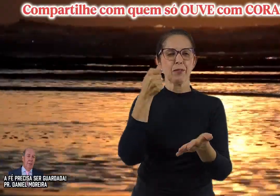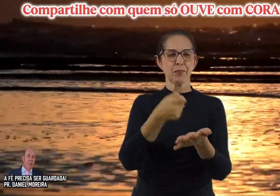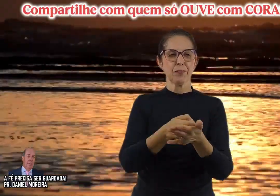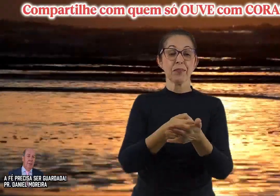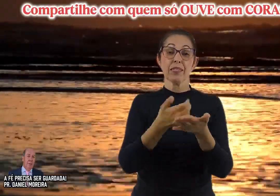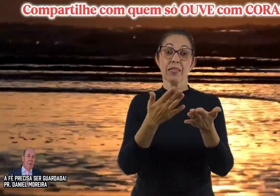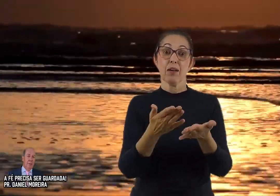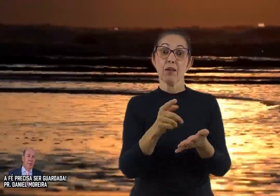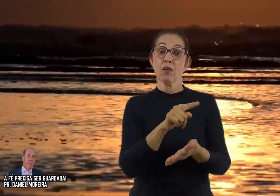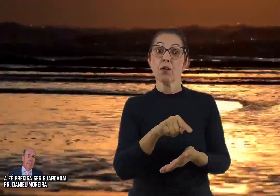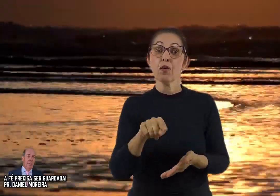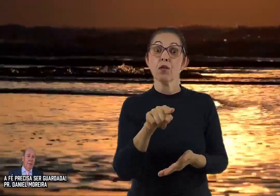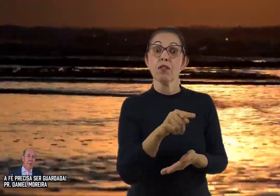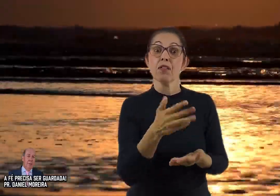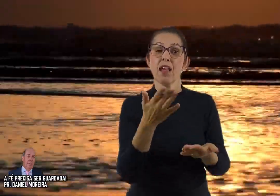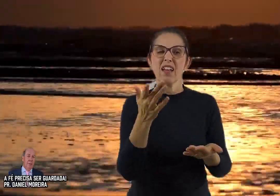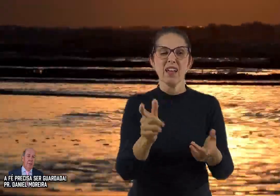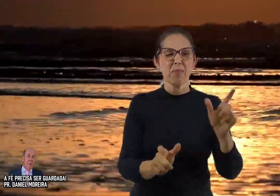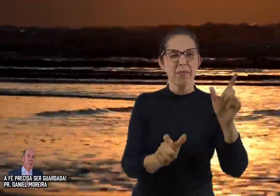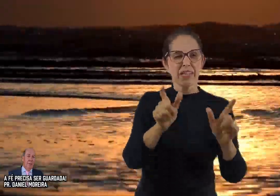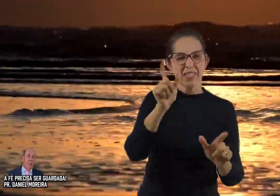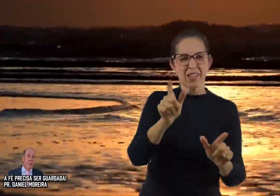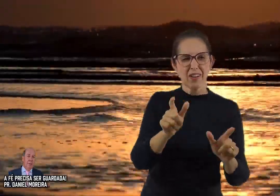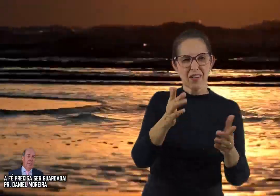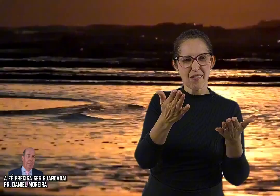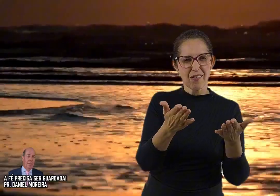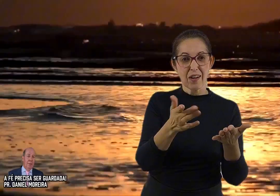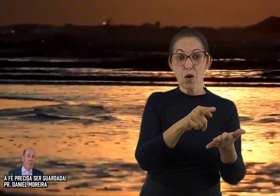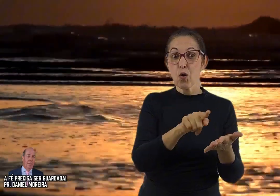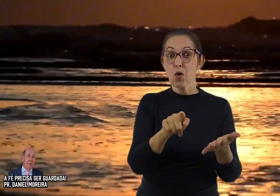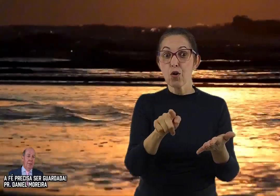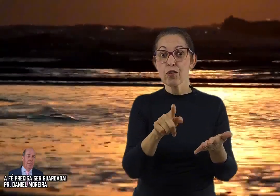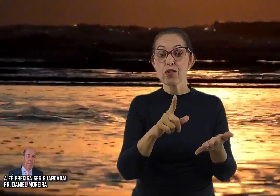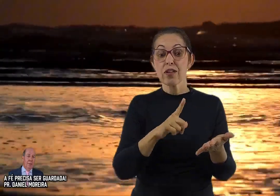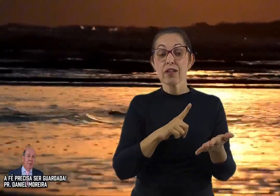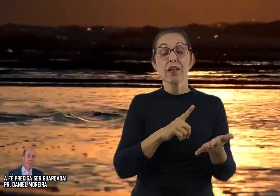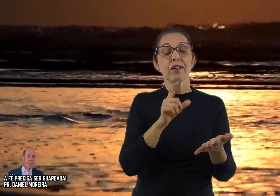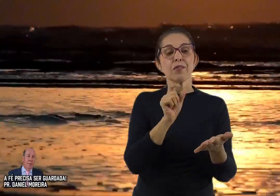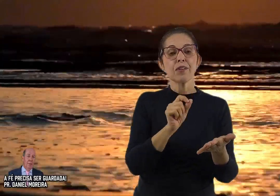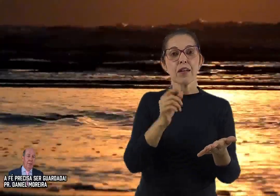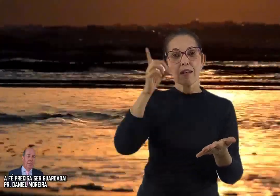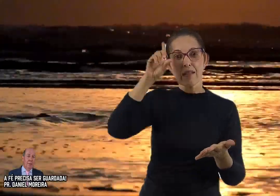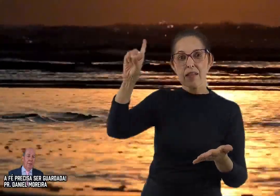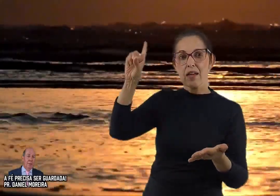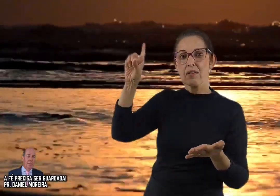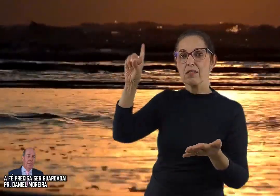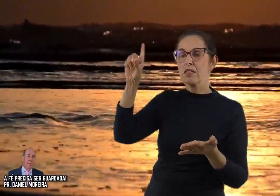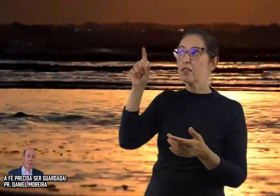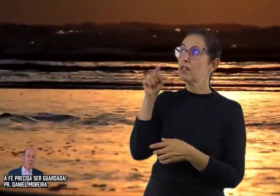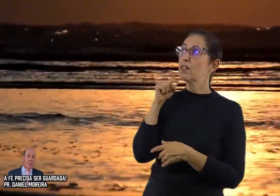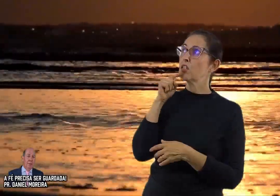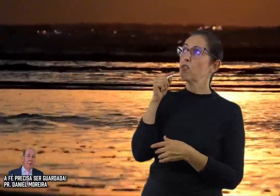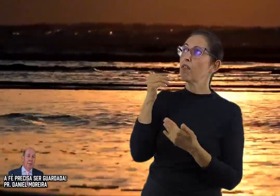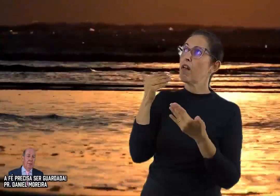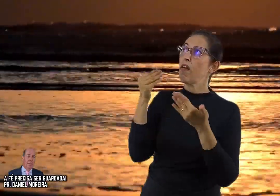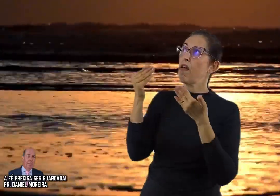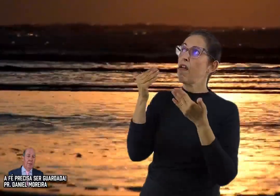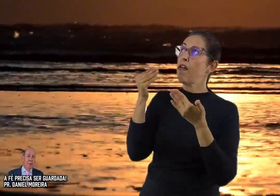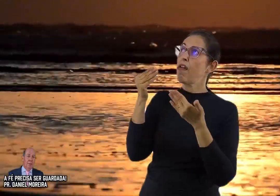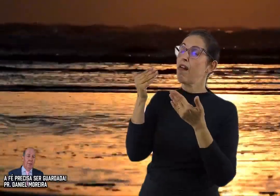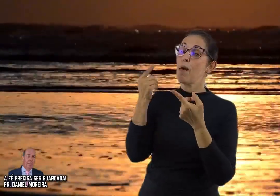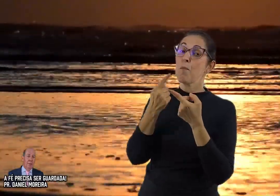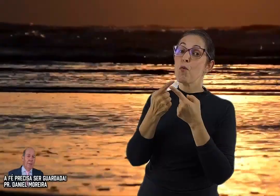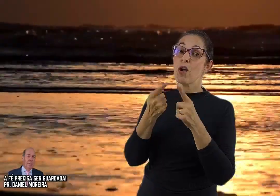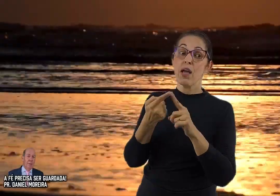crentes hoje estão desconfiados de Deus. Muitos estão desconfiados de Deus, porque são crentes sem